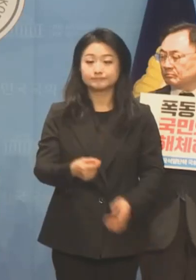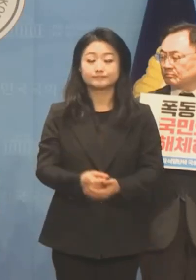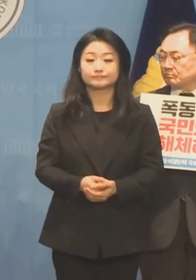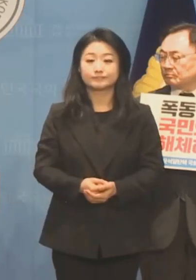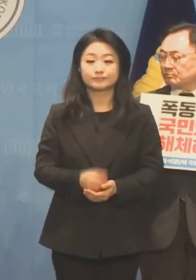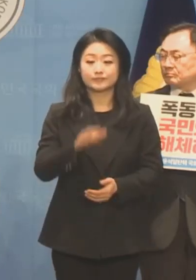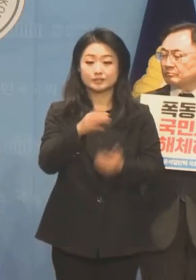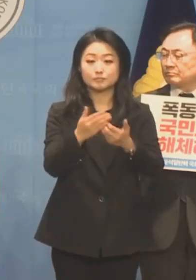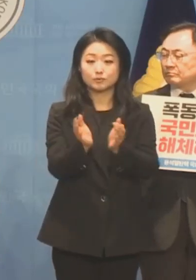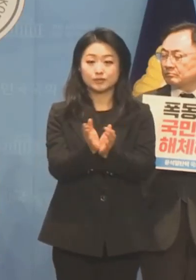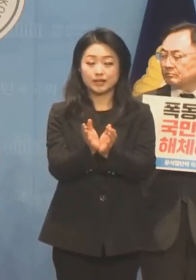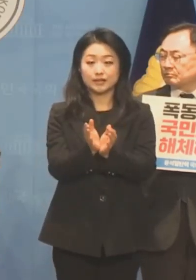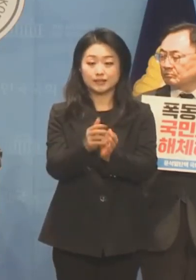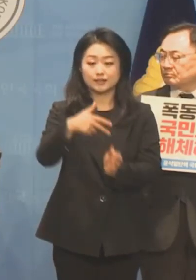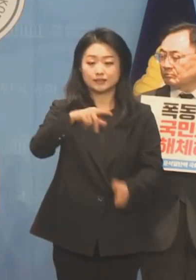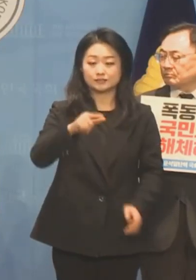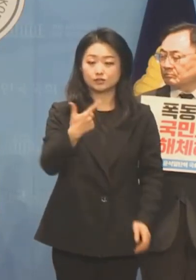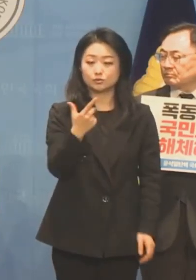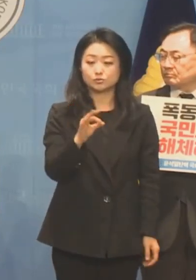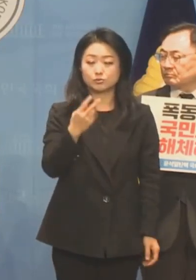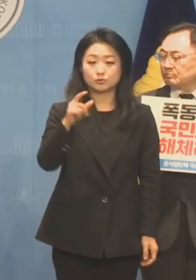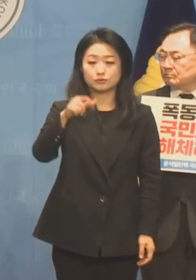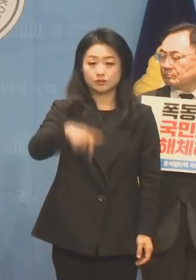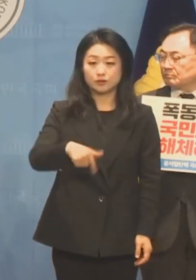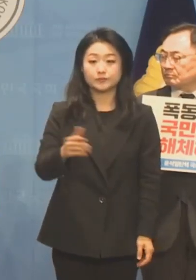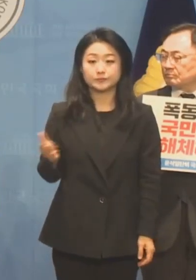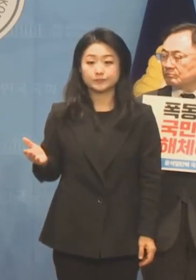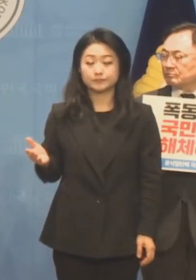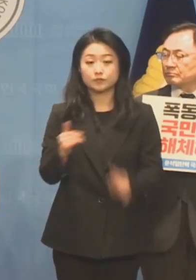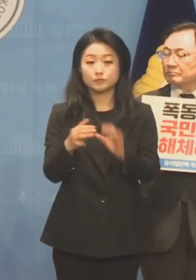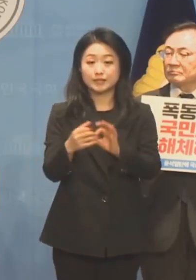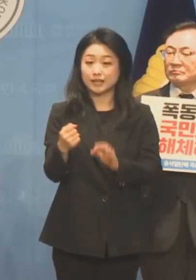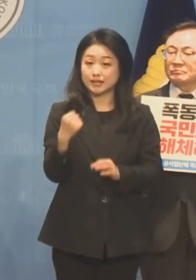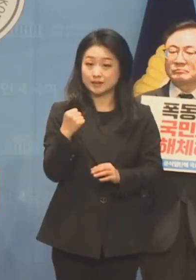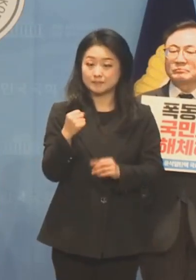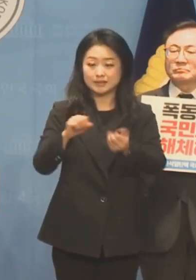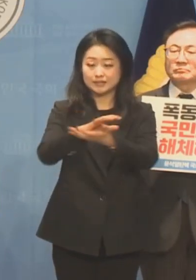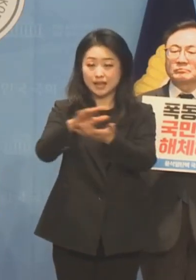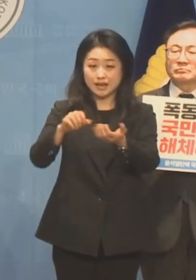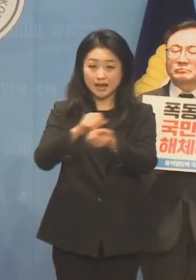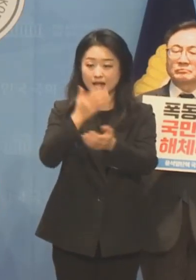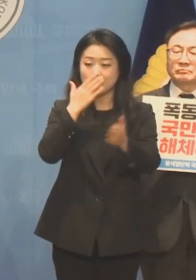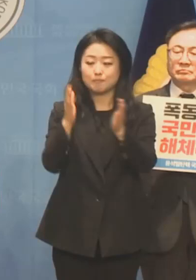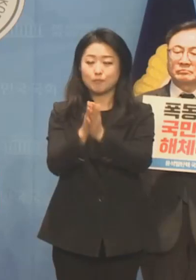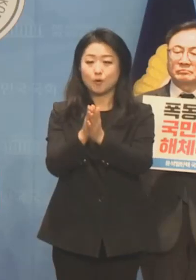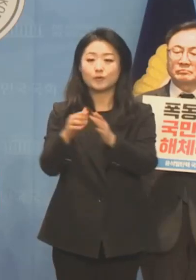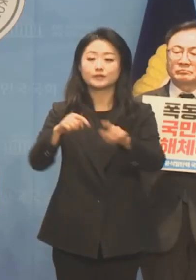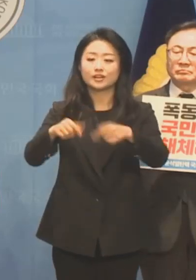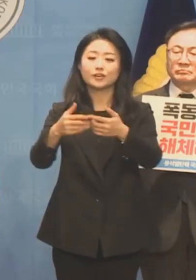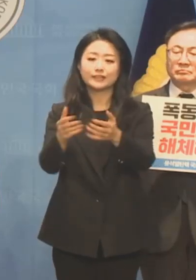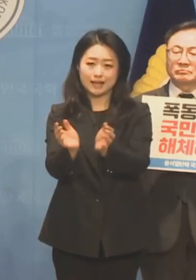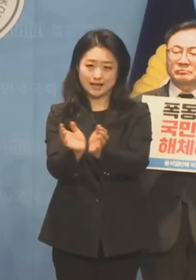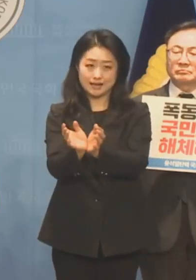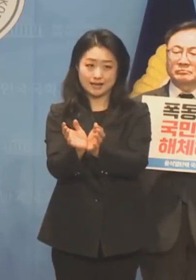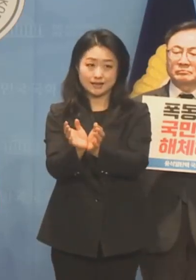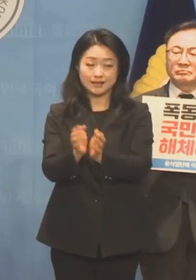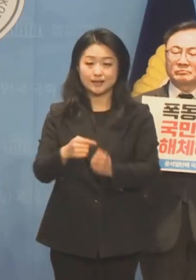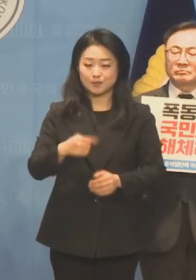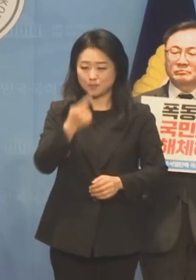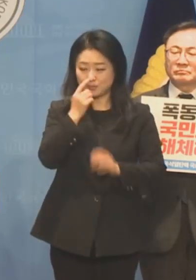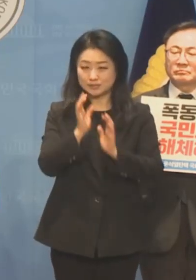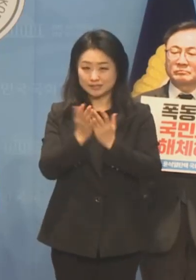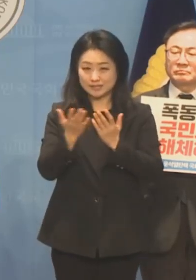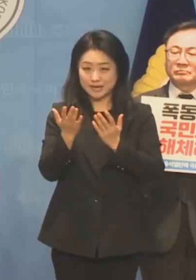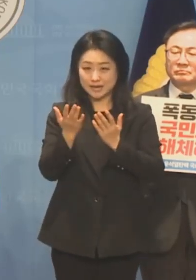네, 진보당 원내부대표 전정덕입니다. 국민의힘은 내란 분당임을 자임하고 자신들의 정체를